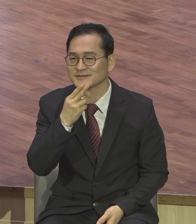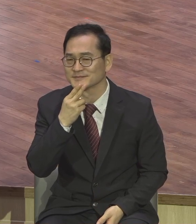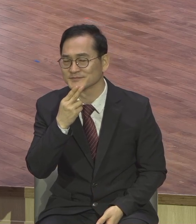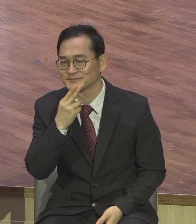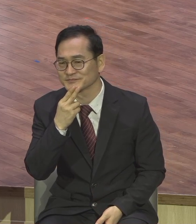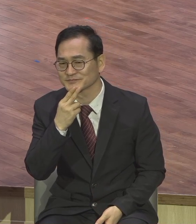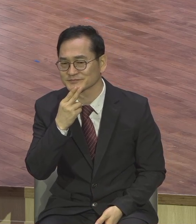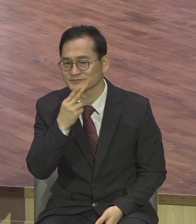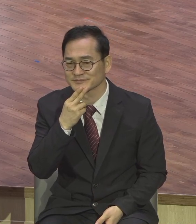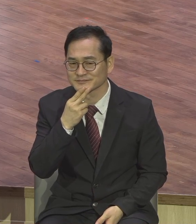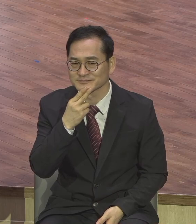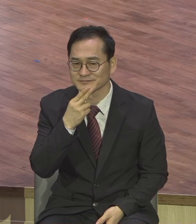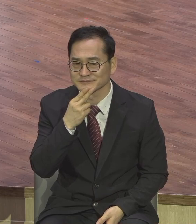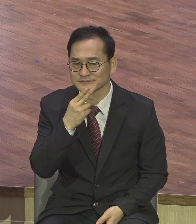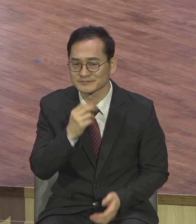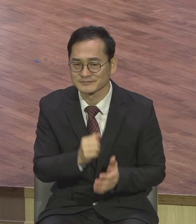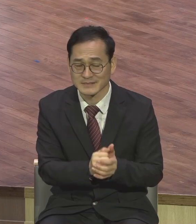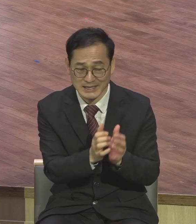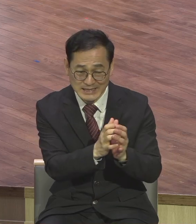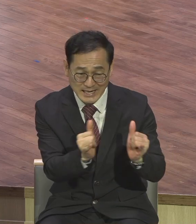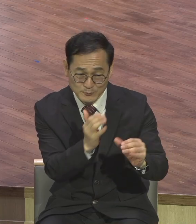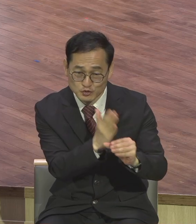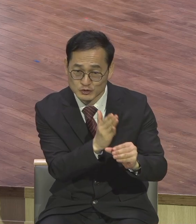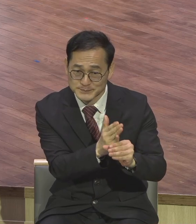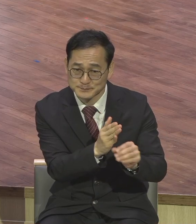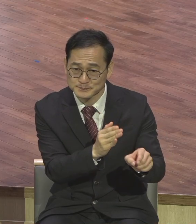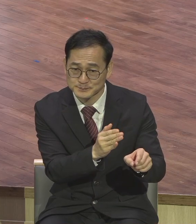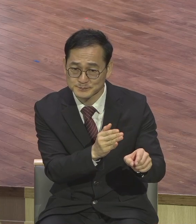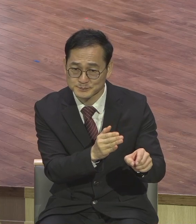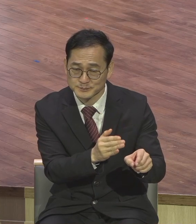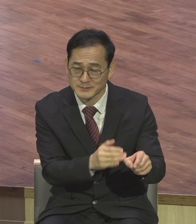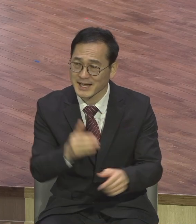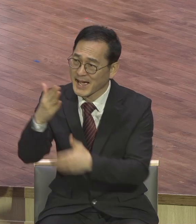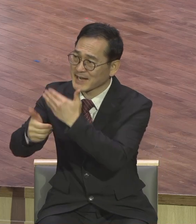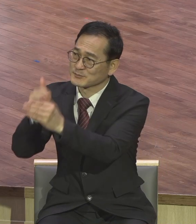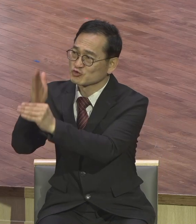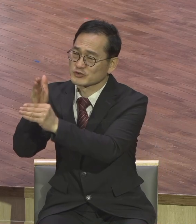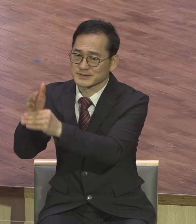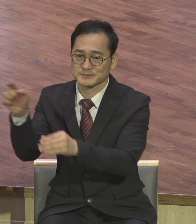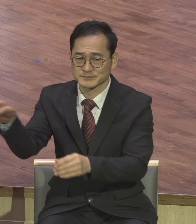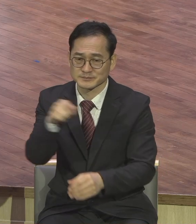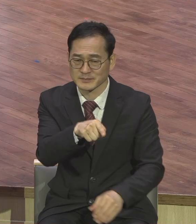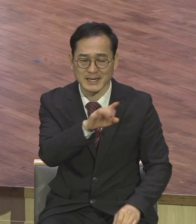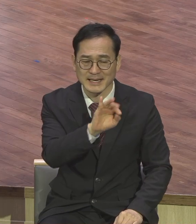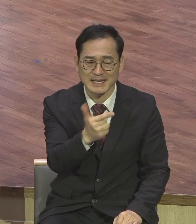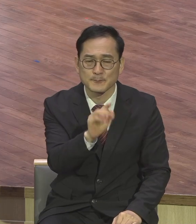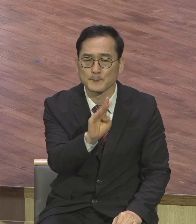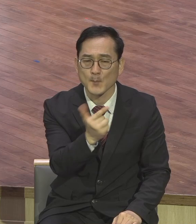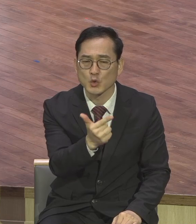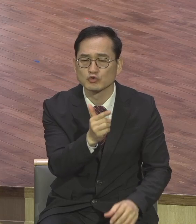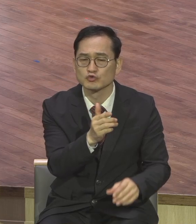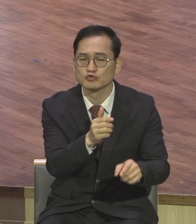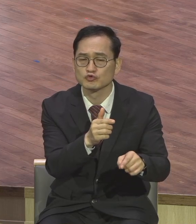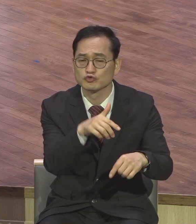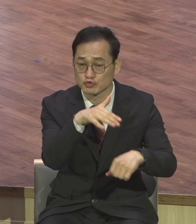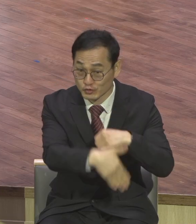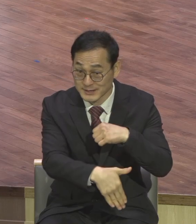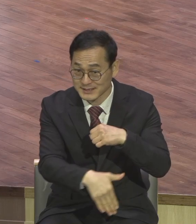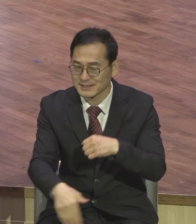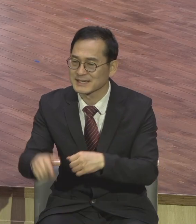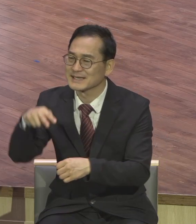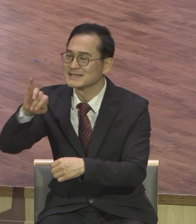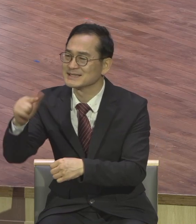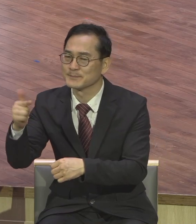왜 인본주의 씁니까? 신본주의, 인본주의 반대는 신본주의, 신본주의 반대는 인본주의입니다. 자꾸 사람의